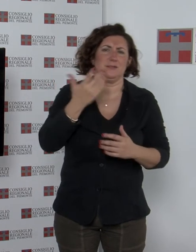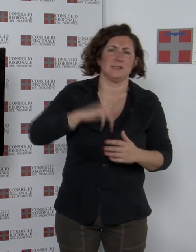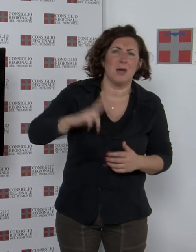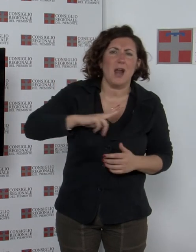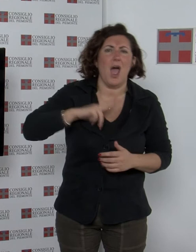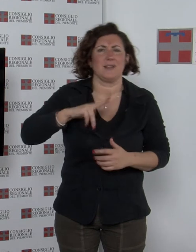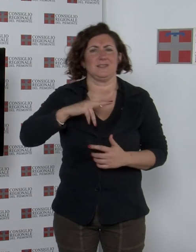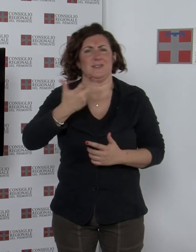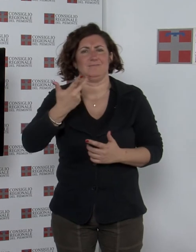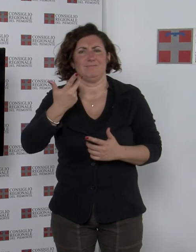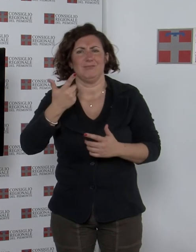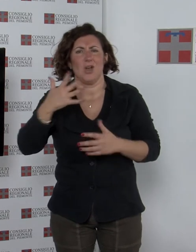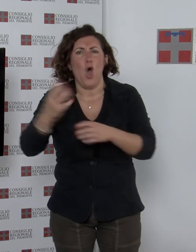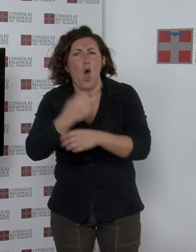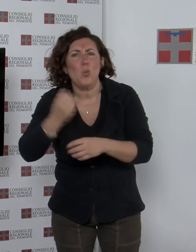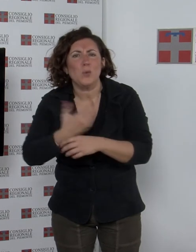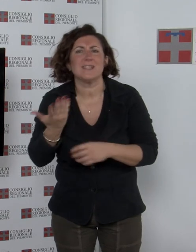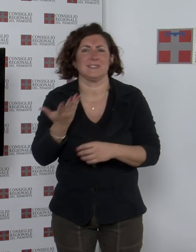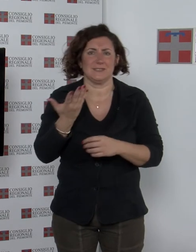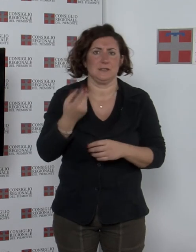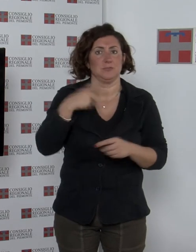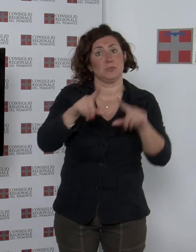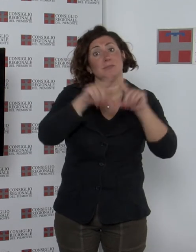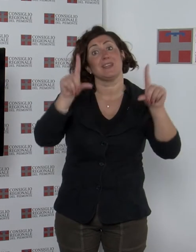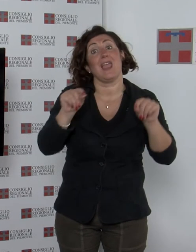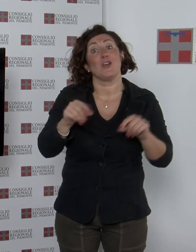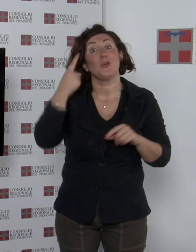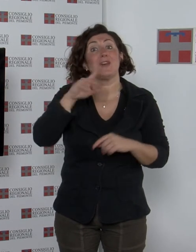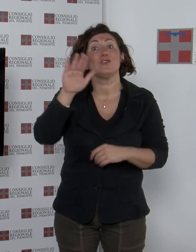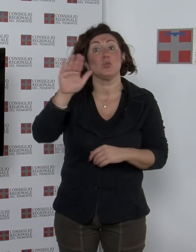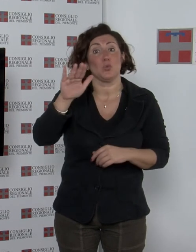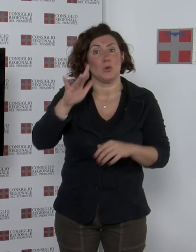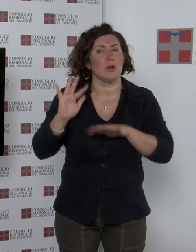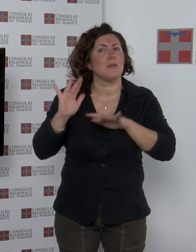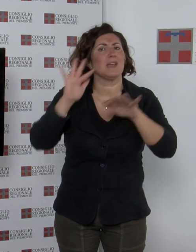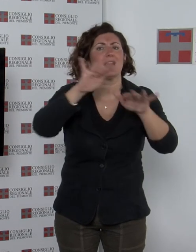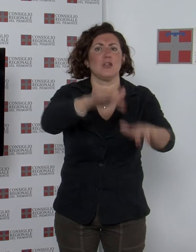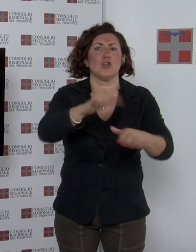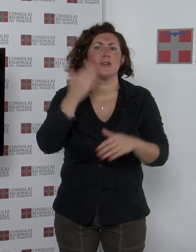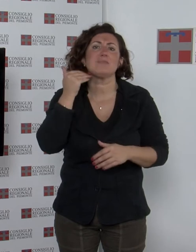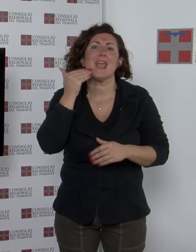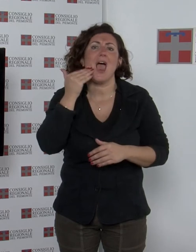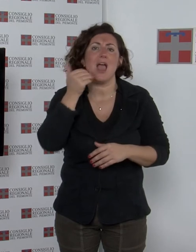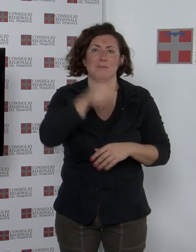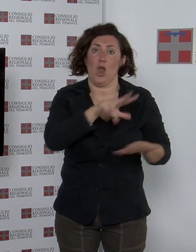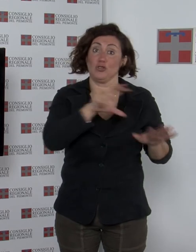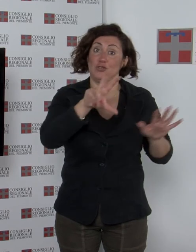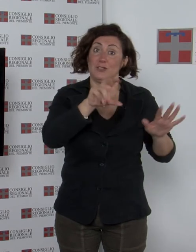da un biglietto per il futuro l'immigrazione biellese dal 1880 al 1930 mostra fotografica curata dalla